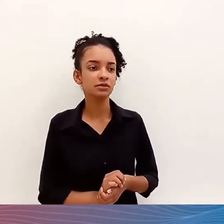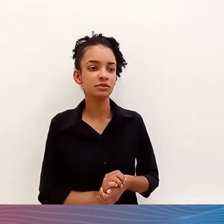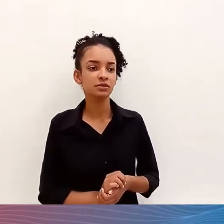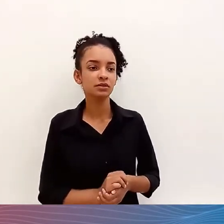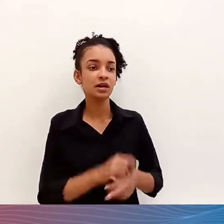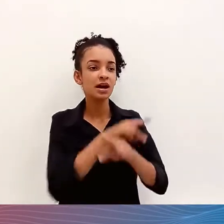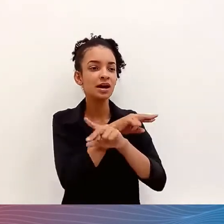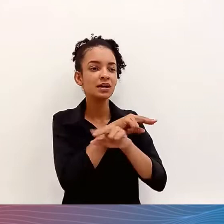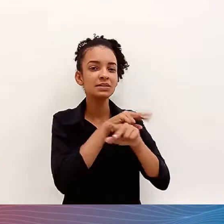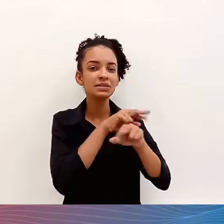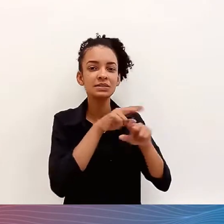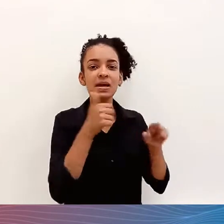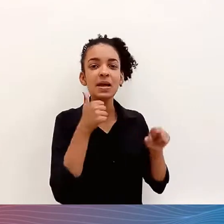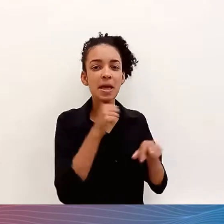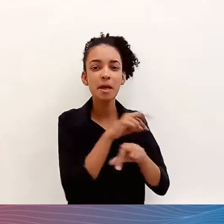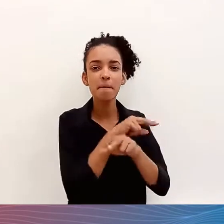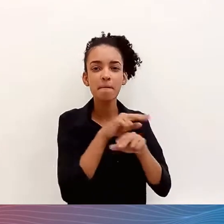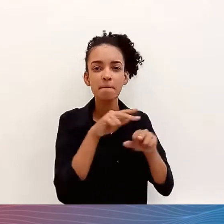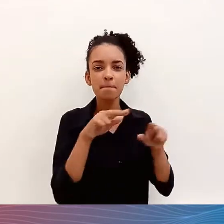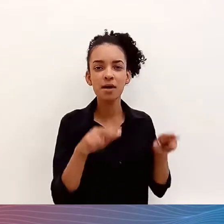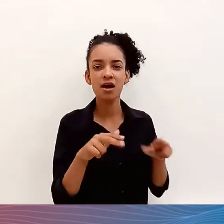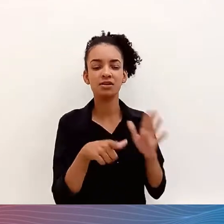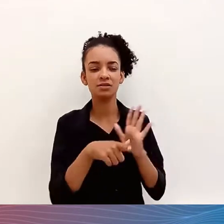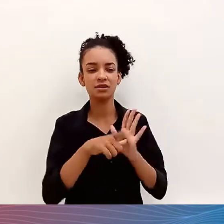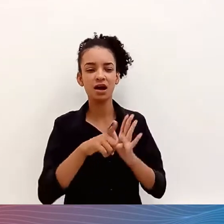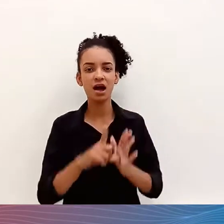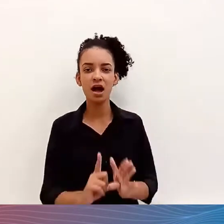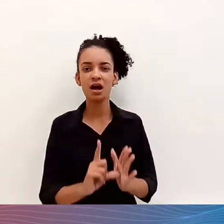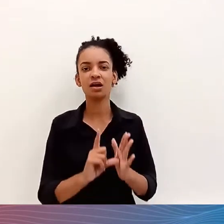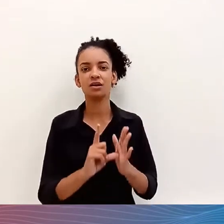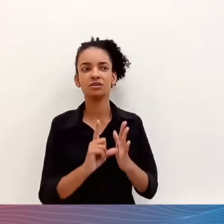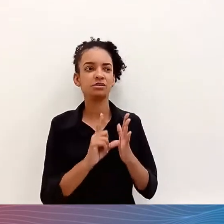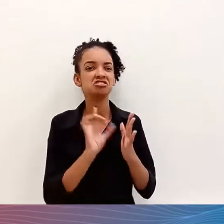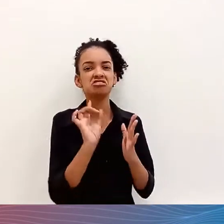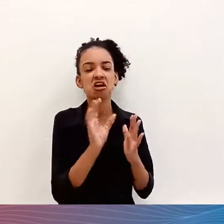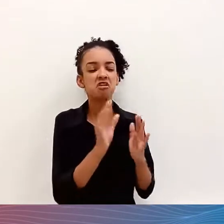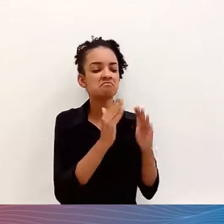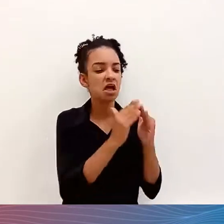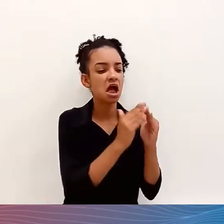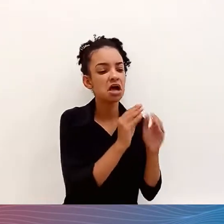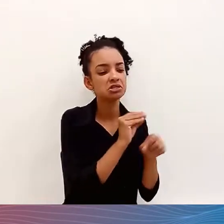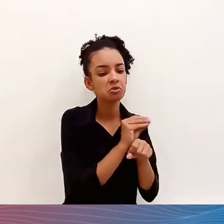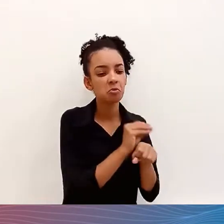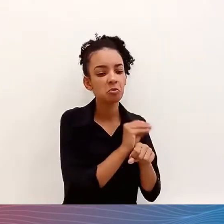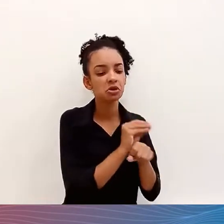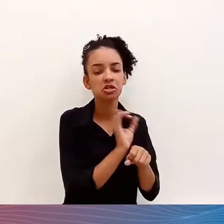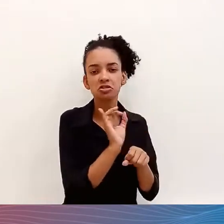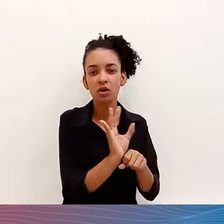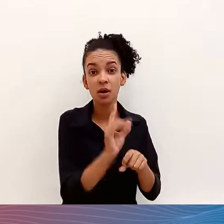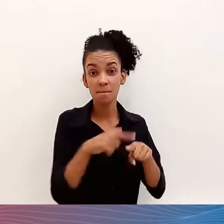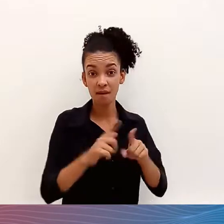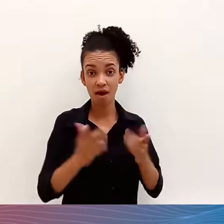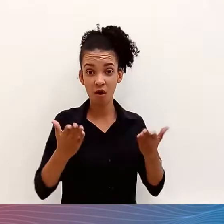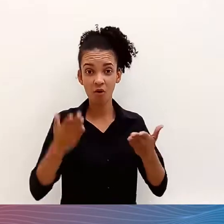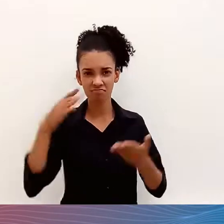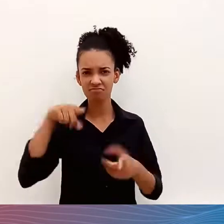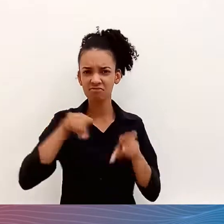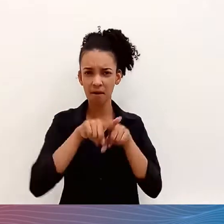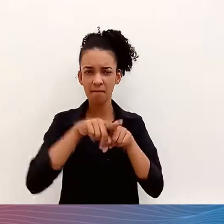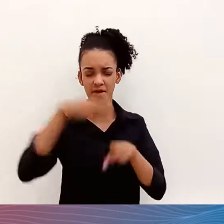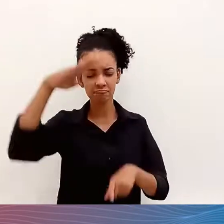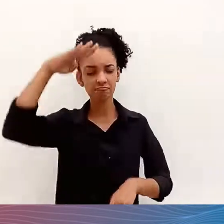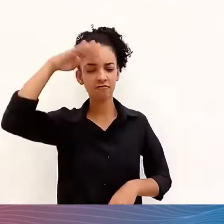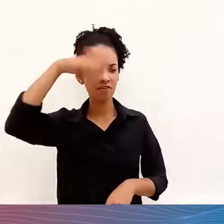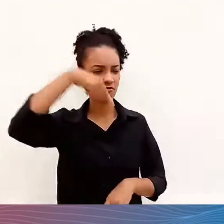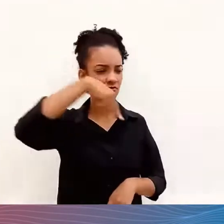hoje, irmãos, são nossas guerreiras nas ruas, né? Pregando o evangelho e também nas redes de cuidado, cuidando das